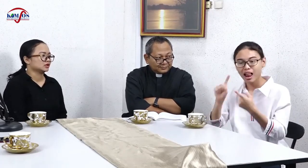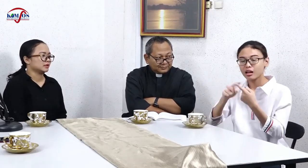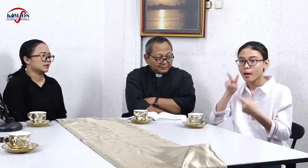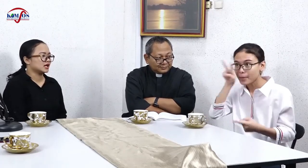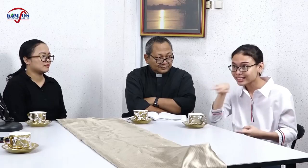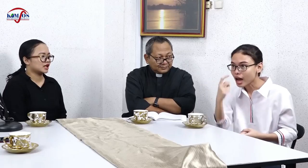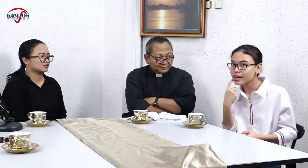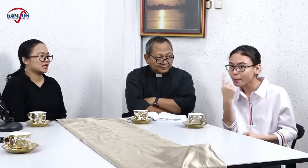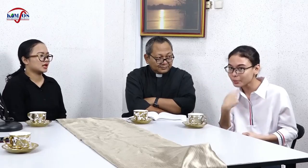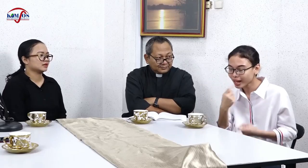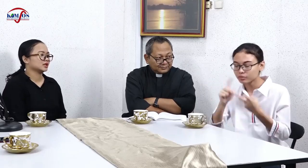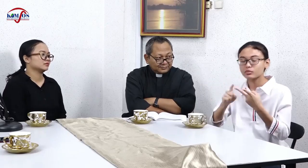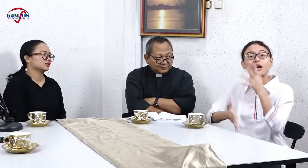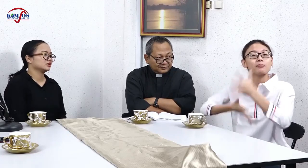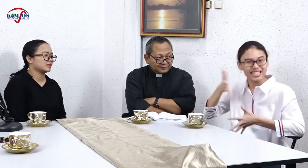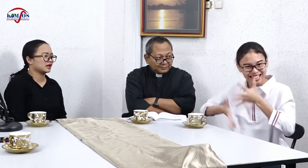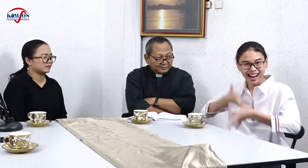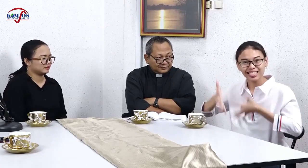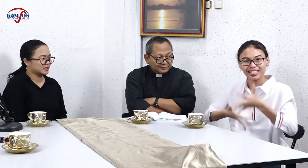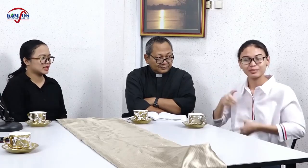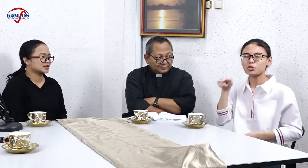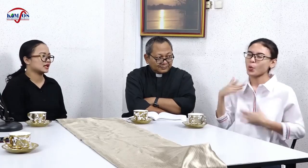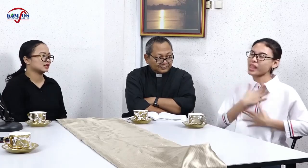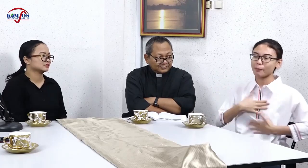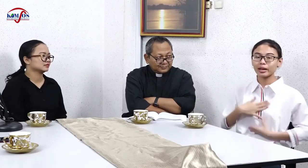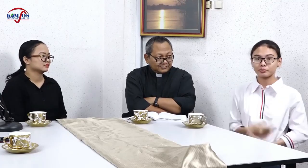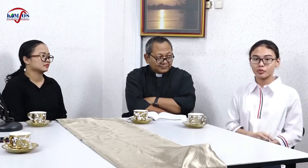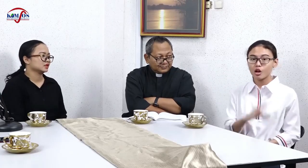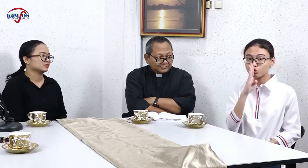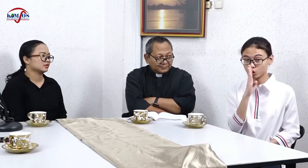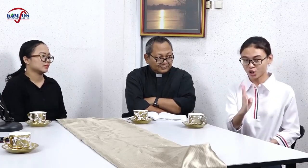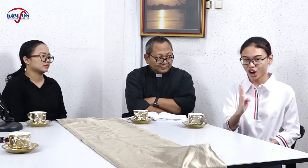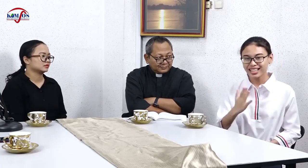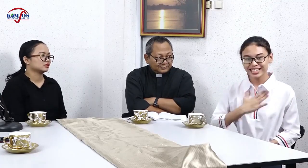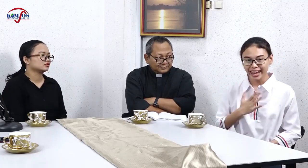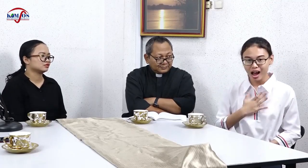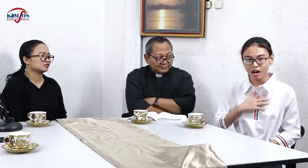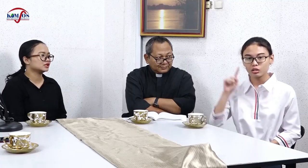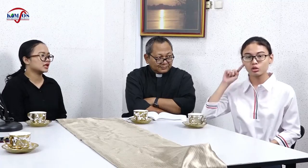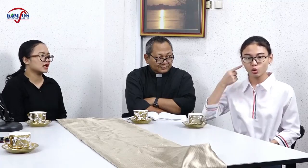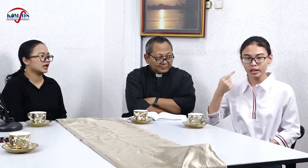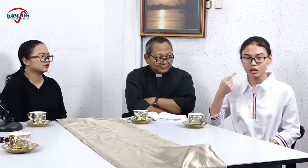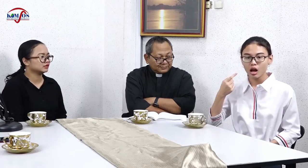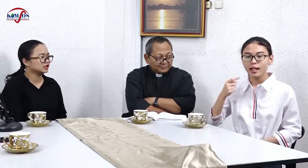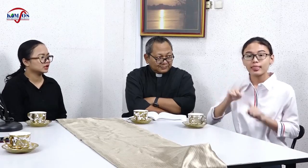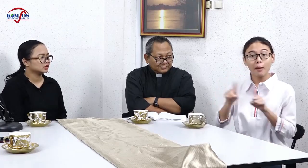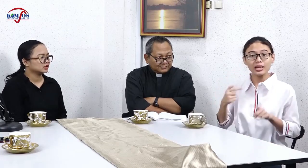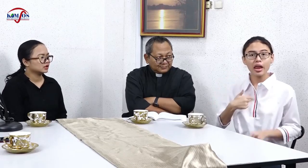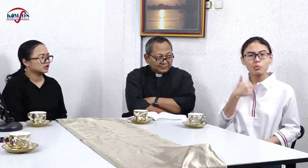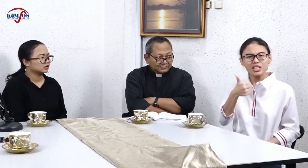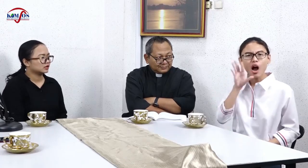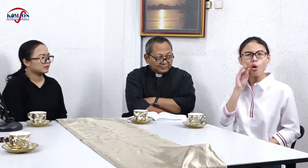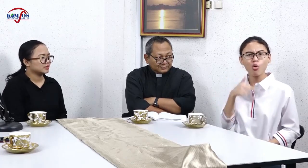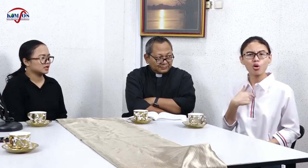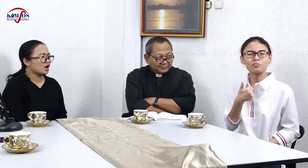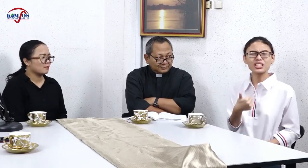teman-teman dengar pakai suara teman-teman tuli pakai bahasa isyarat jujur saya tuli